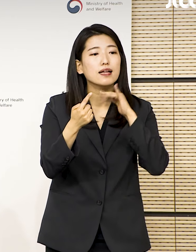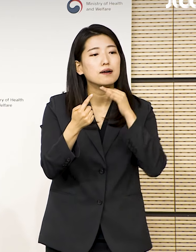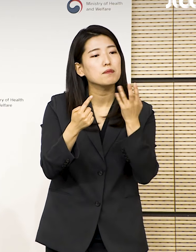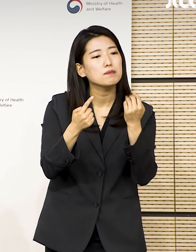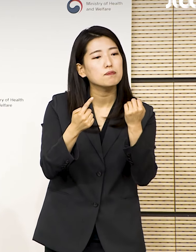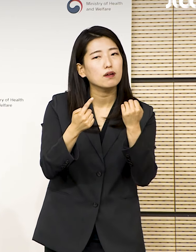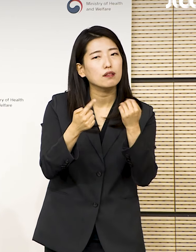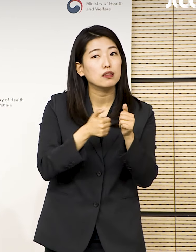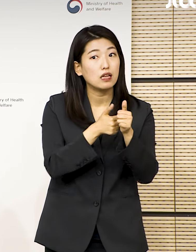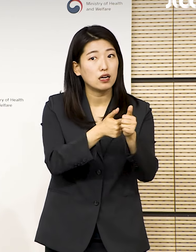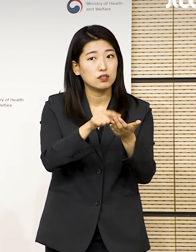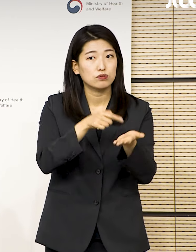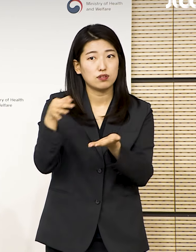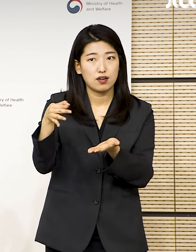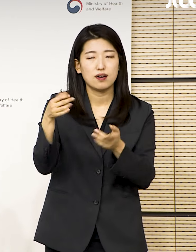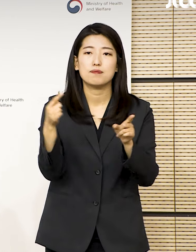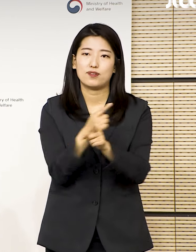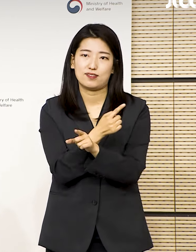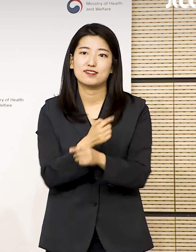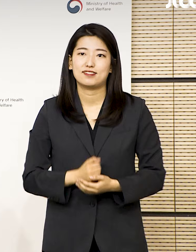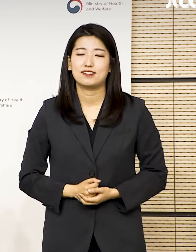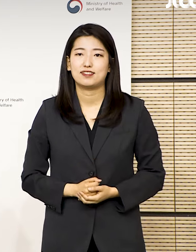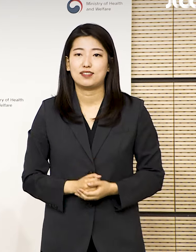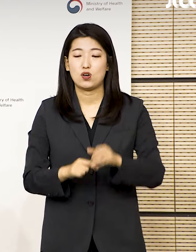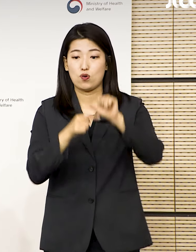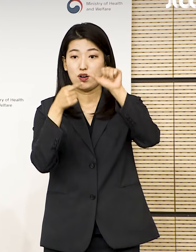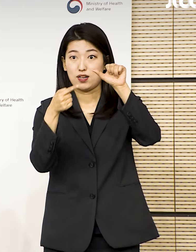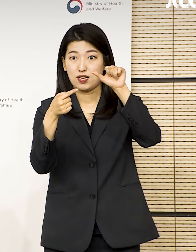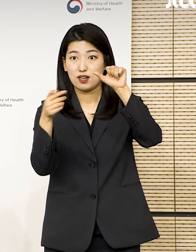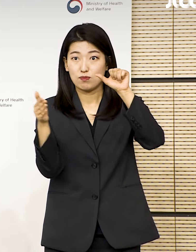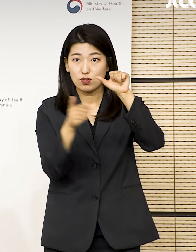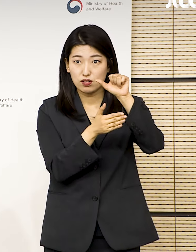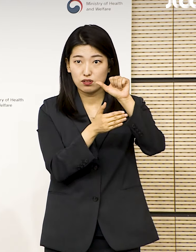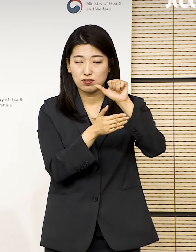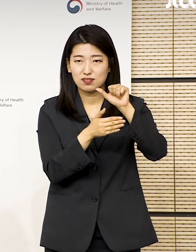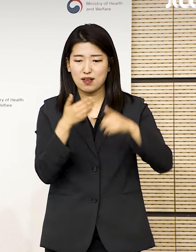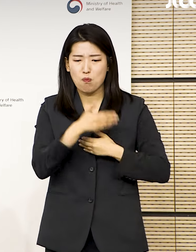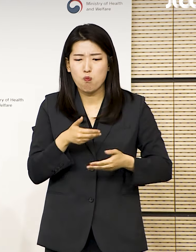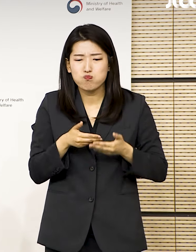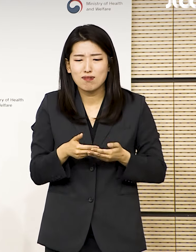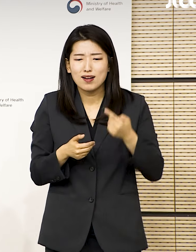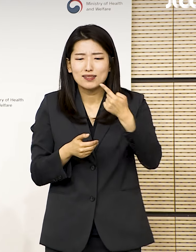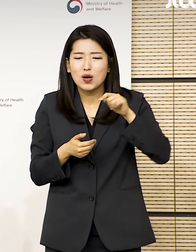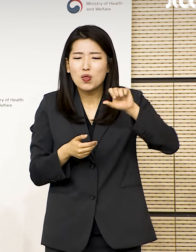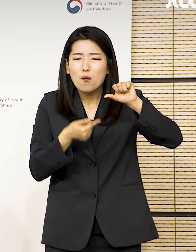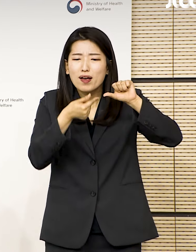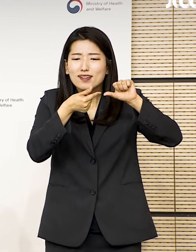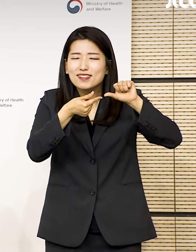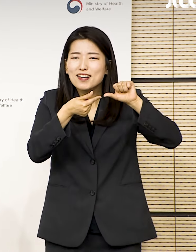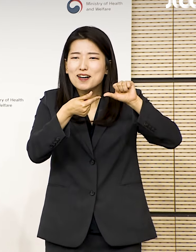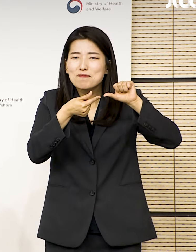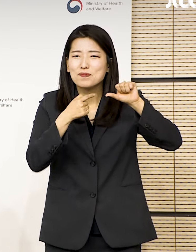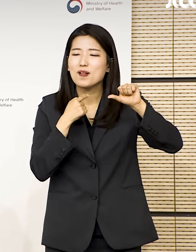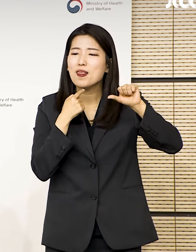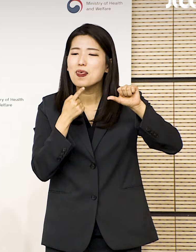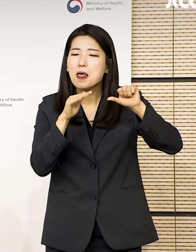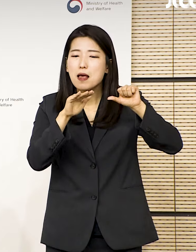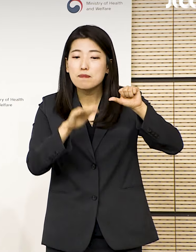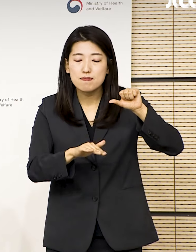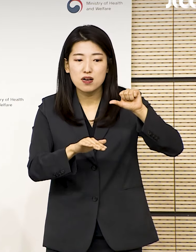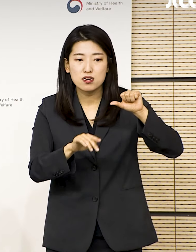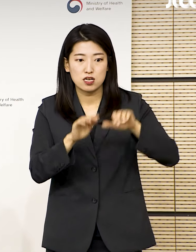확대하였습니다 이에 따라 5월 1일부터 최종 1500g 미만 신생아와 일세 미만 소화에 대해서 만